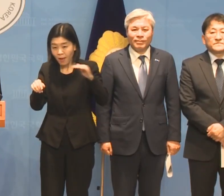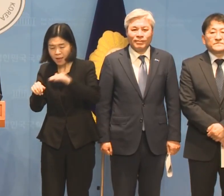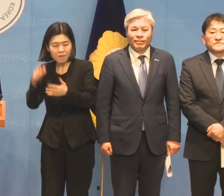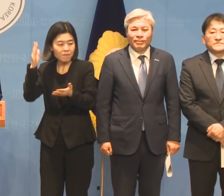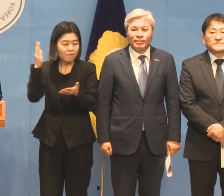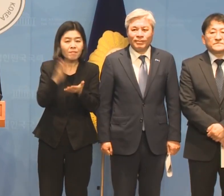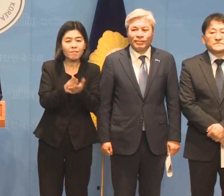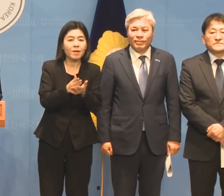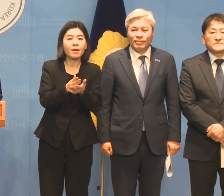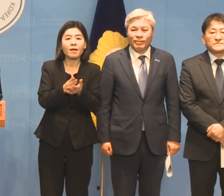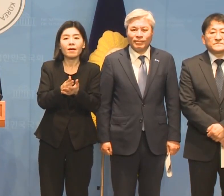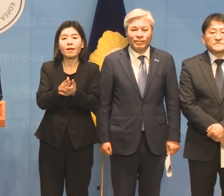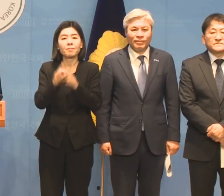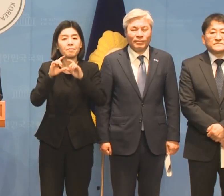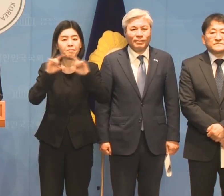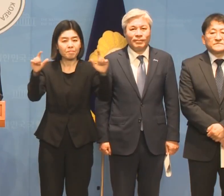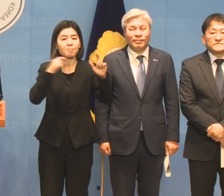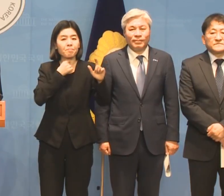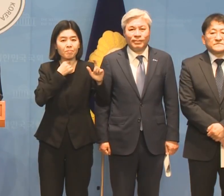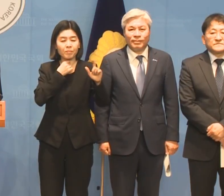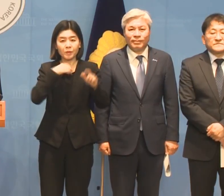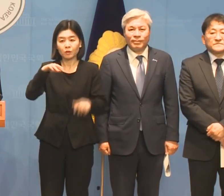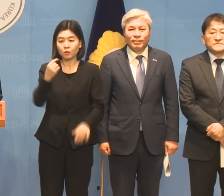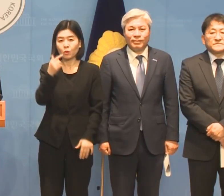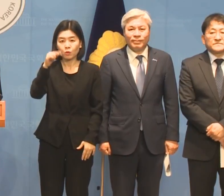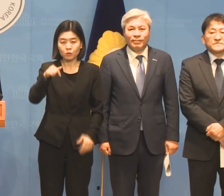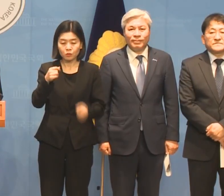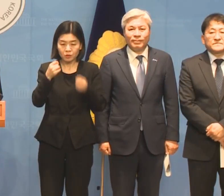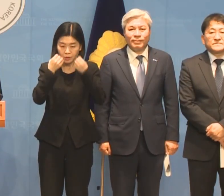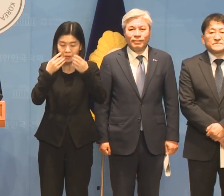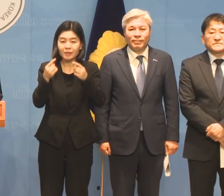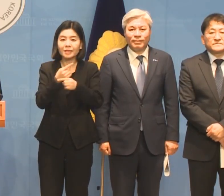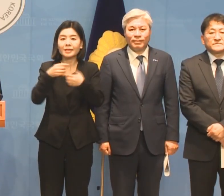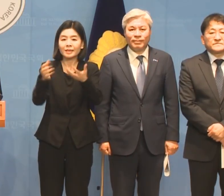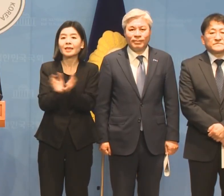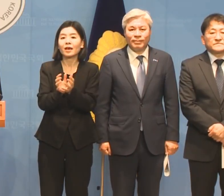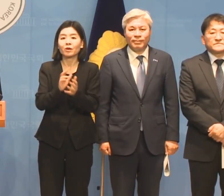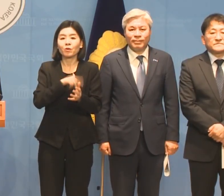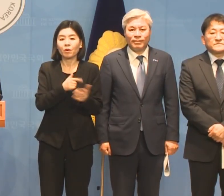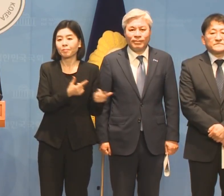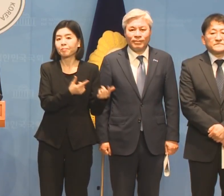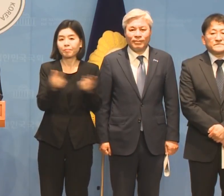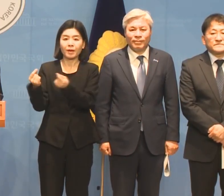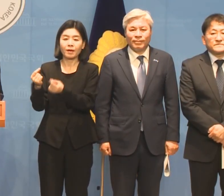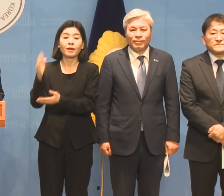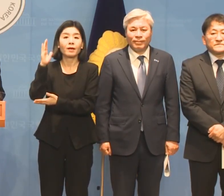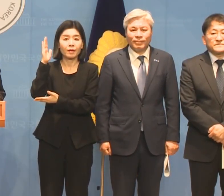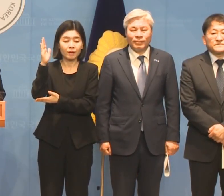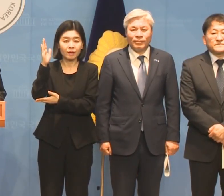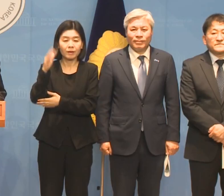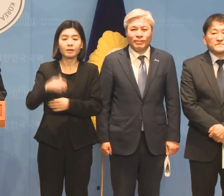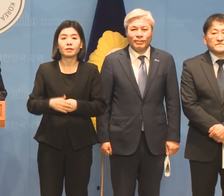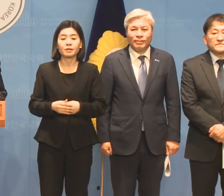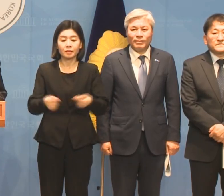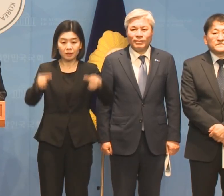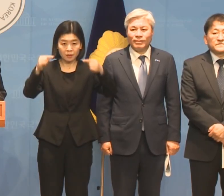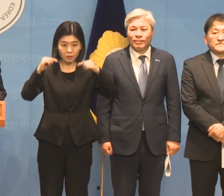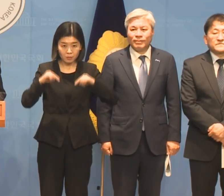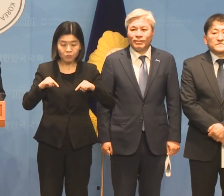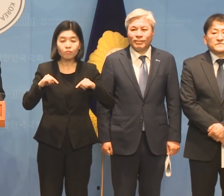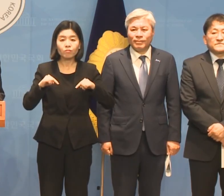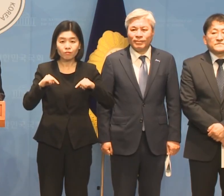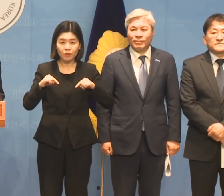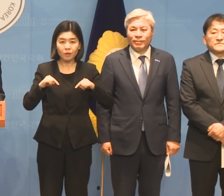취지의 조국혁신당 국회의원 일동 기자회견을 시작하겠습니다. 참석하신